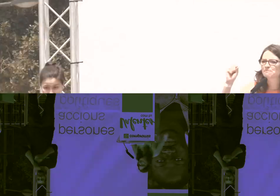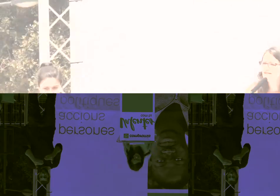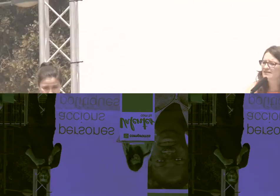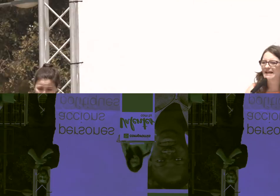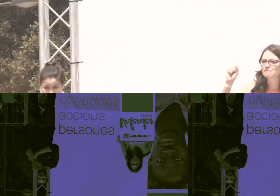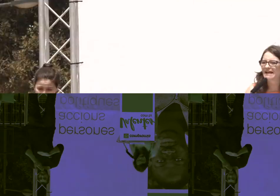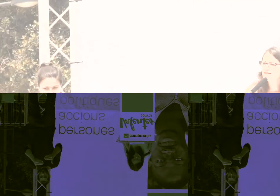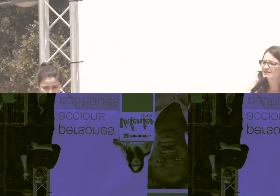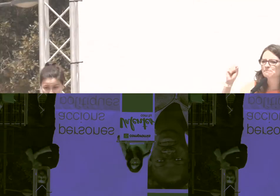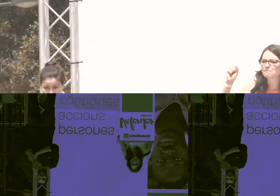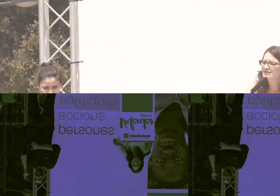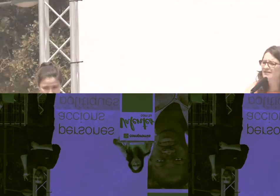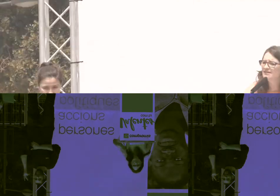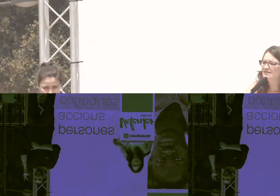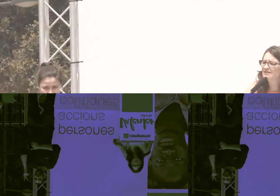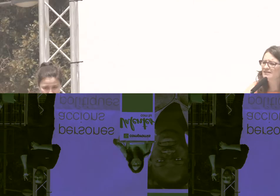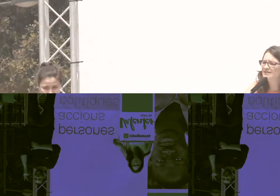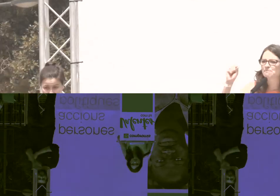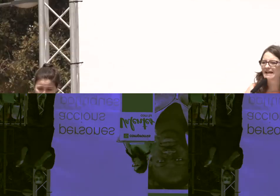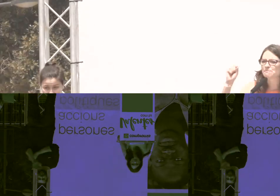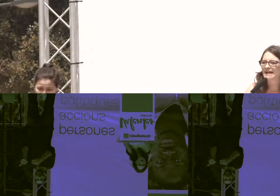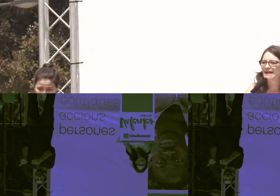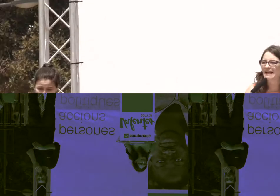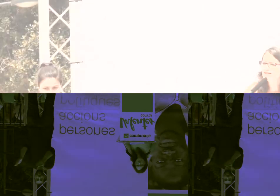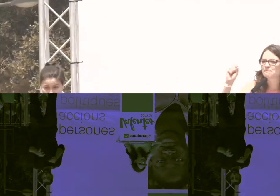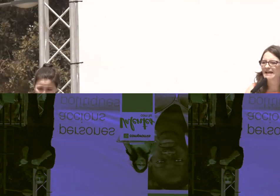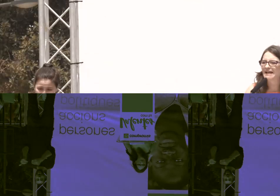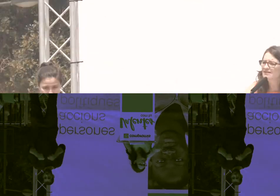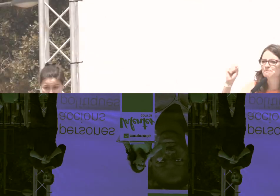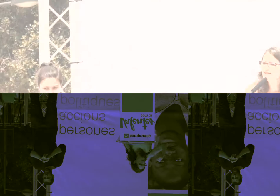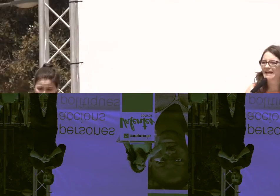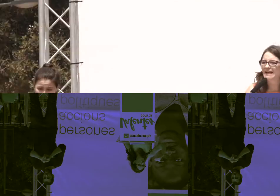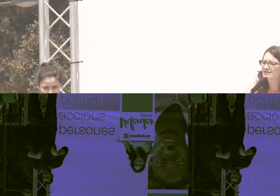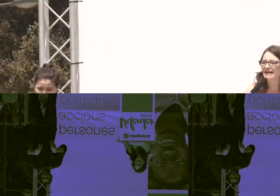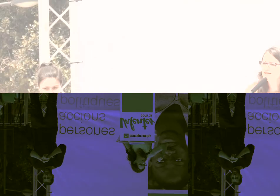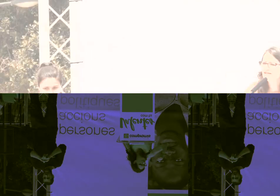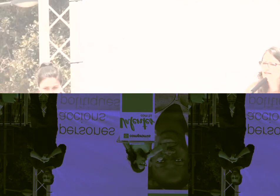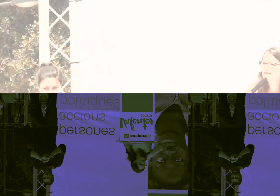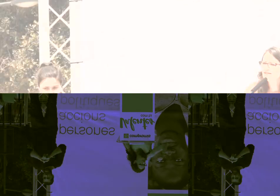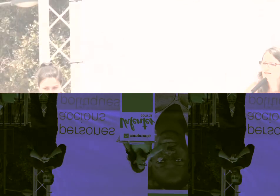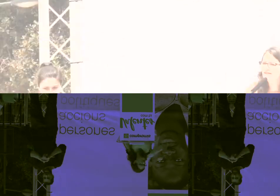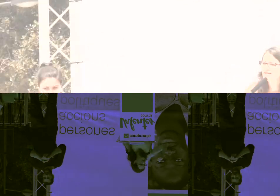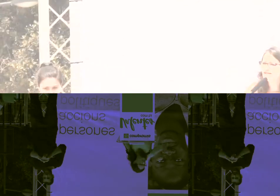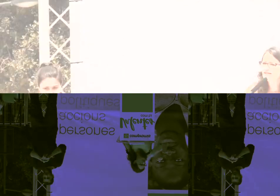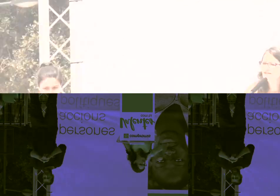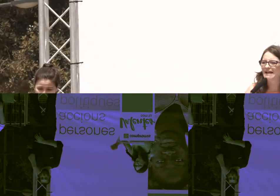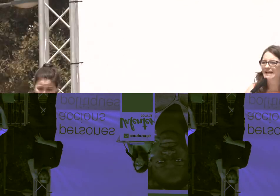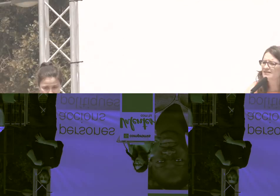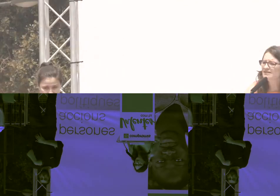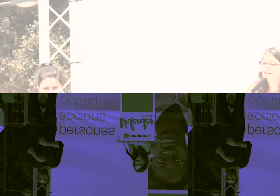societat. Una justícia sense mitjans, moltes voltes, a més, conscientment sense mitjans, per a no